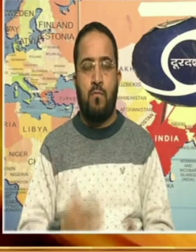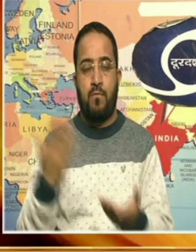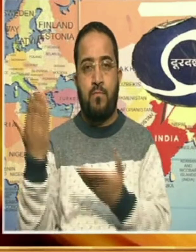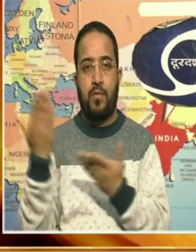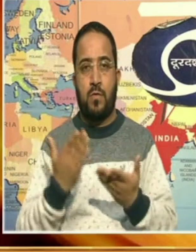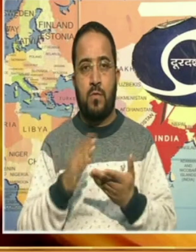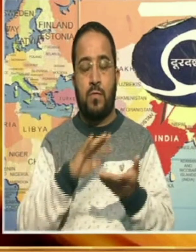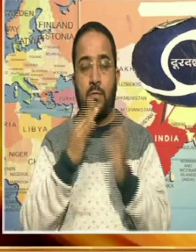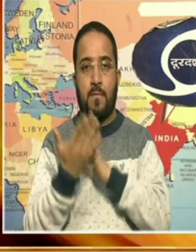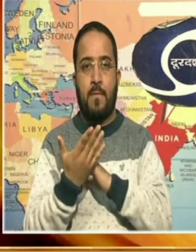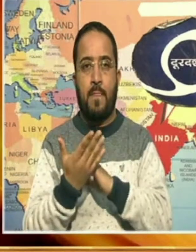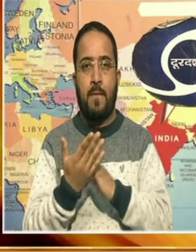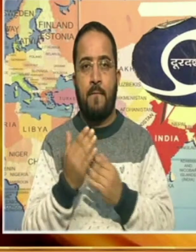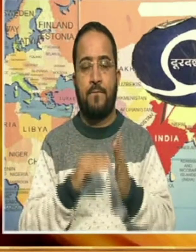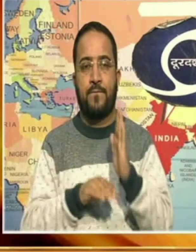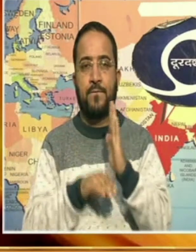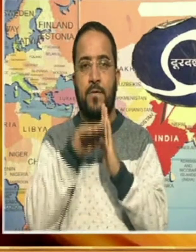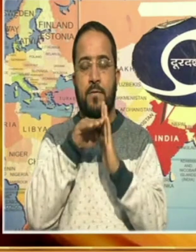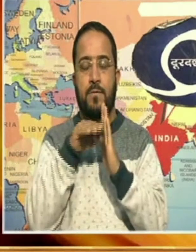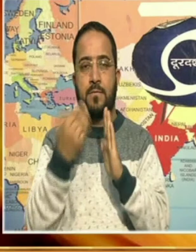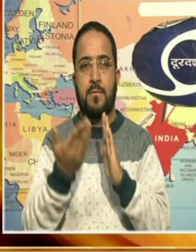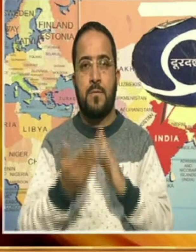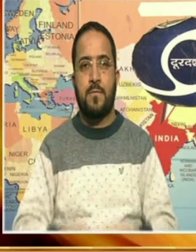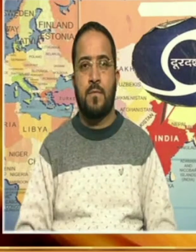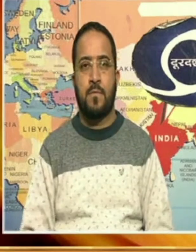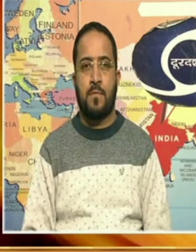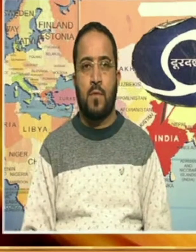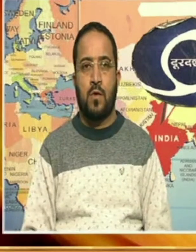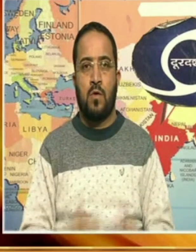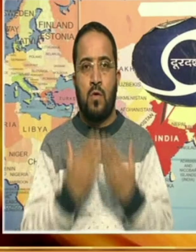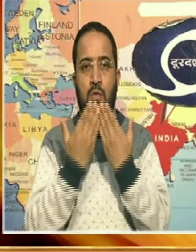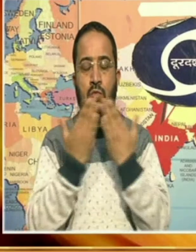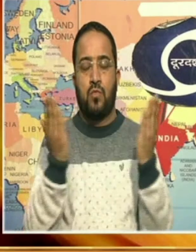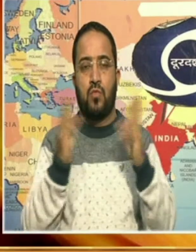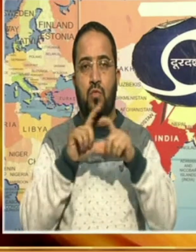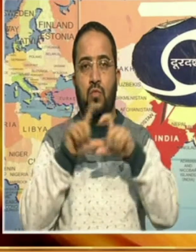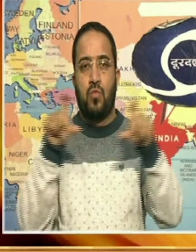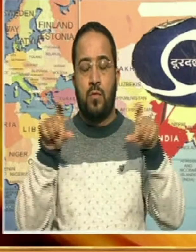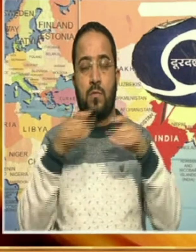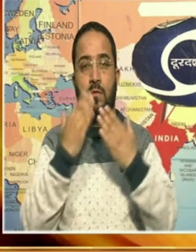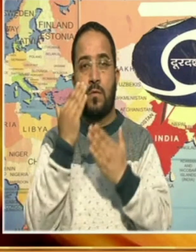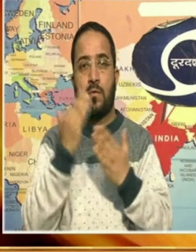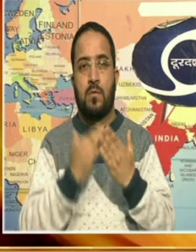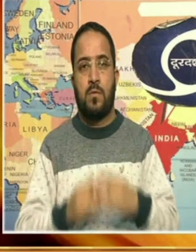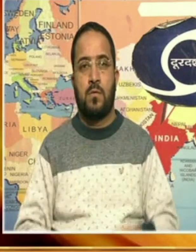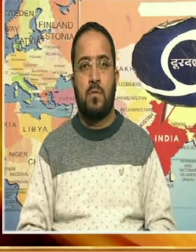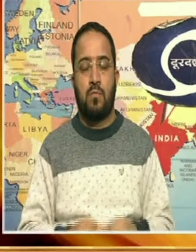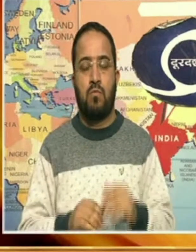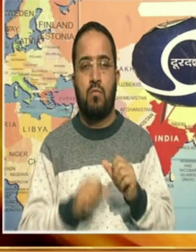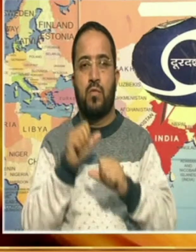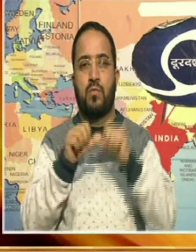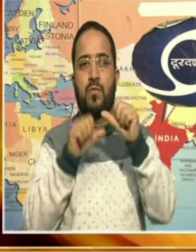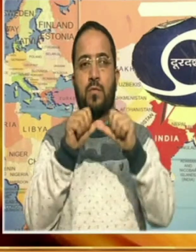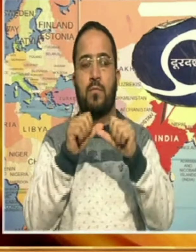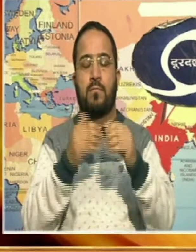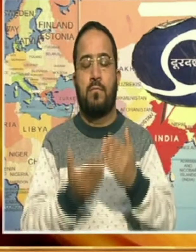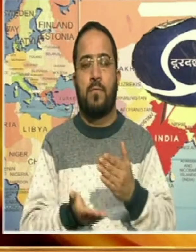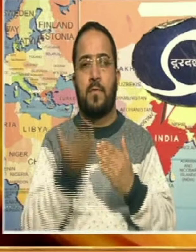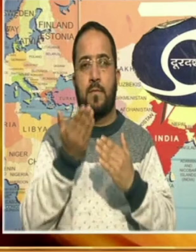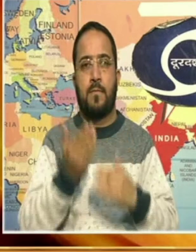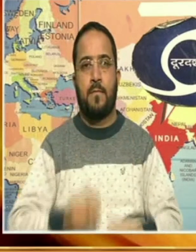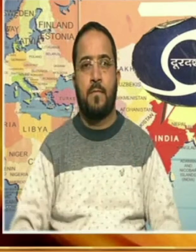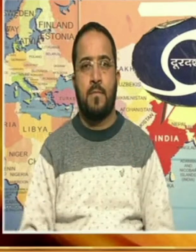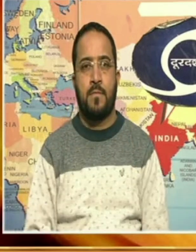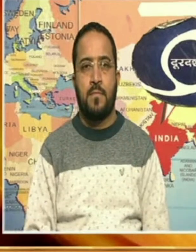مزید بہتر طور پر روشناس کرانے میں بہت آگے جائے گا